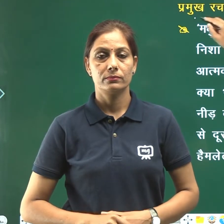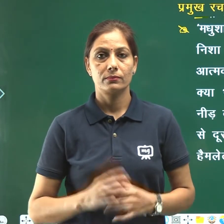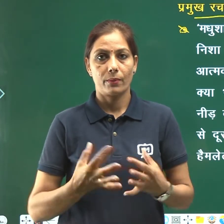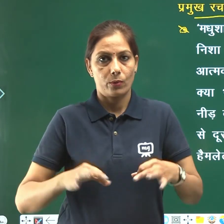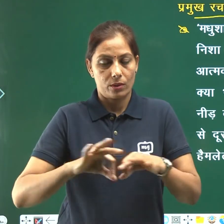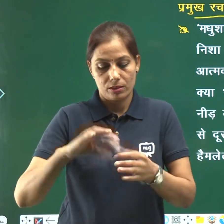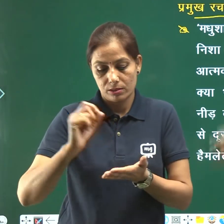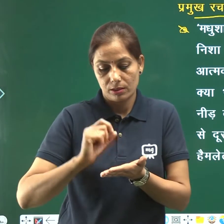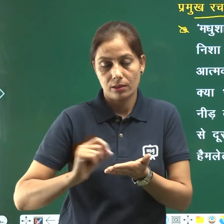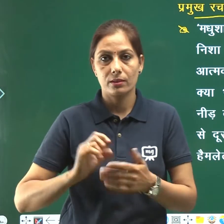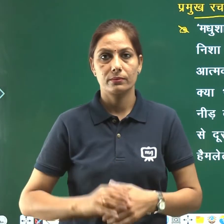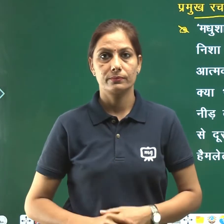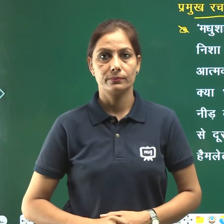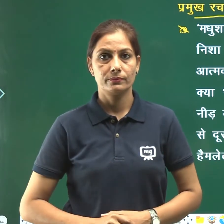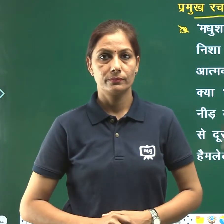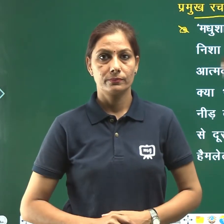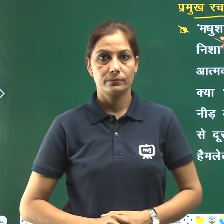प्रमुख रचनाएं: